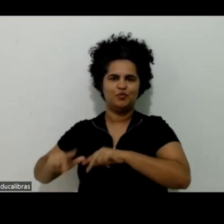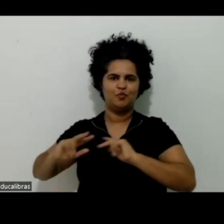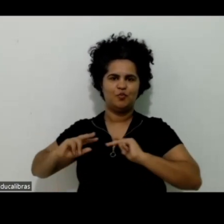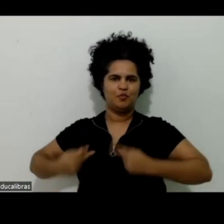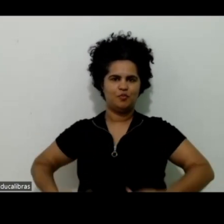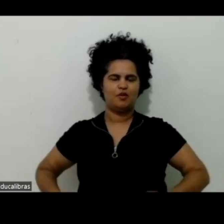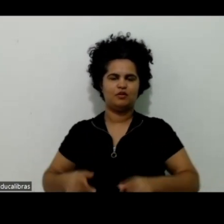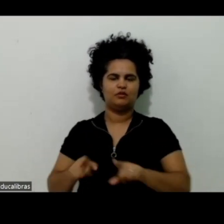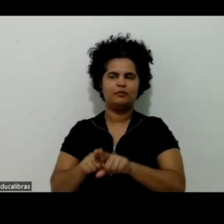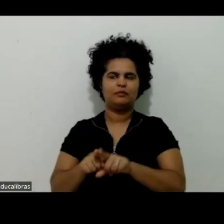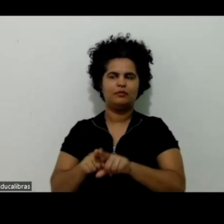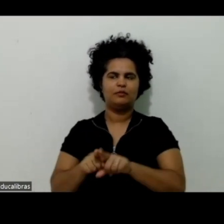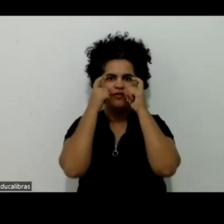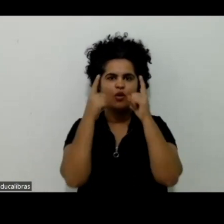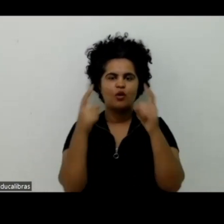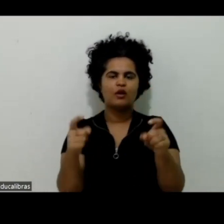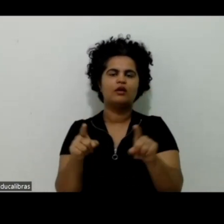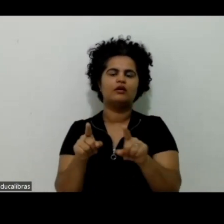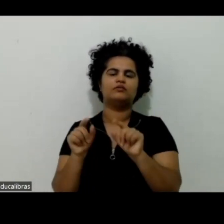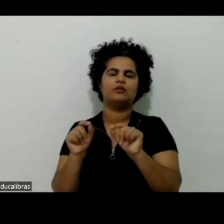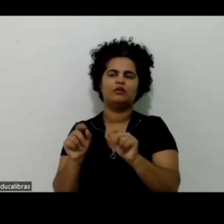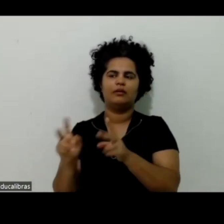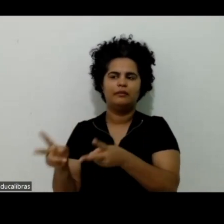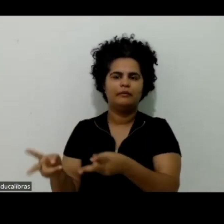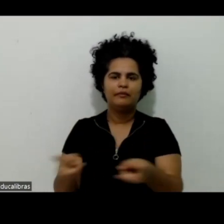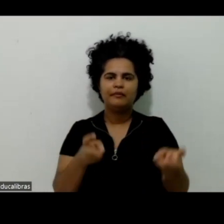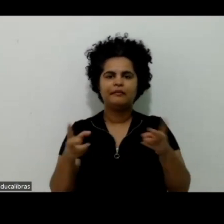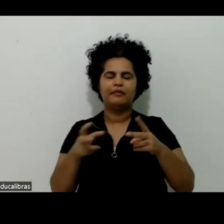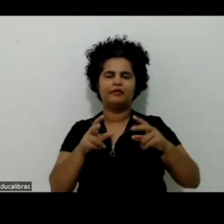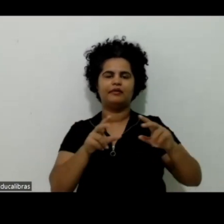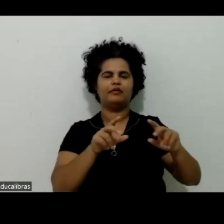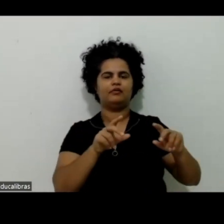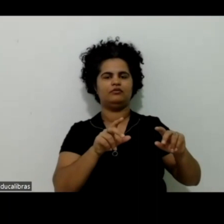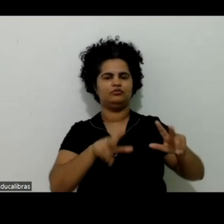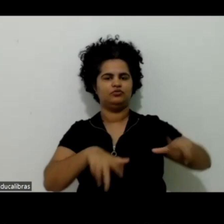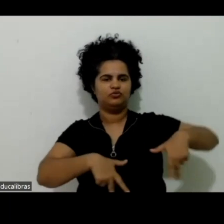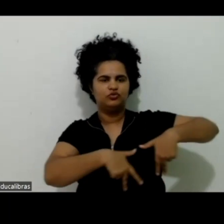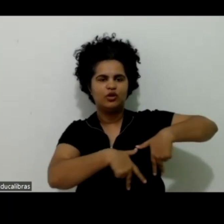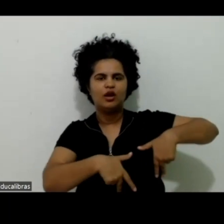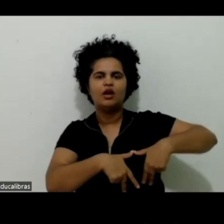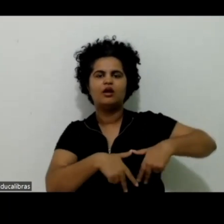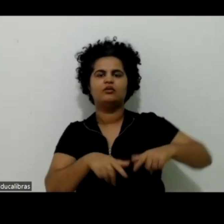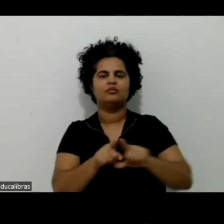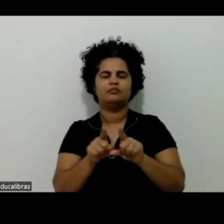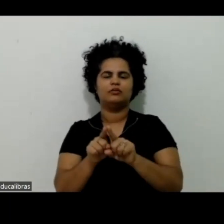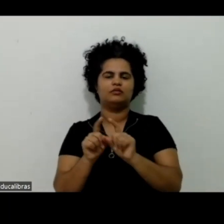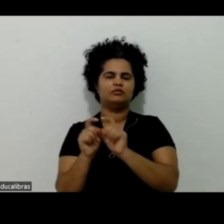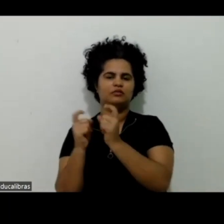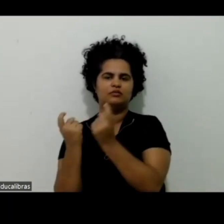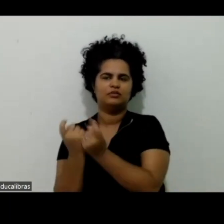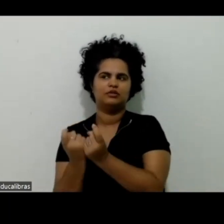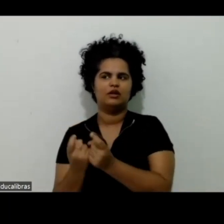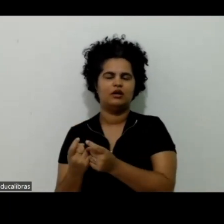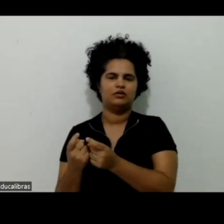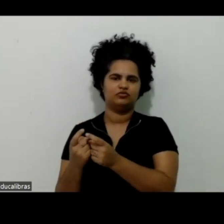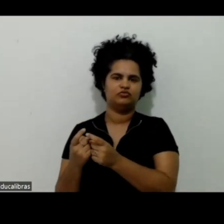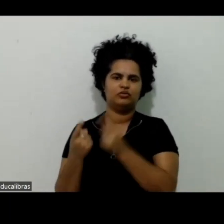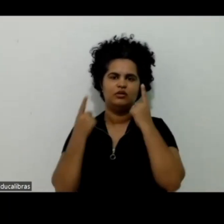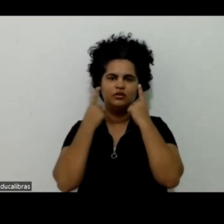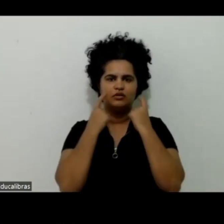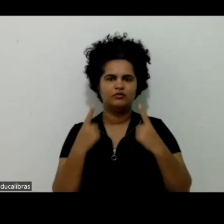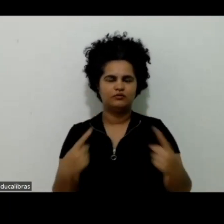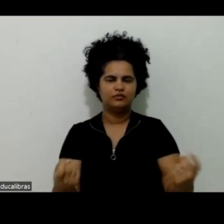né, étnico-raciais, de gênero, sexualidade, né, eu acho que isso tudo que a gente vivenciou nos coloca dúvidas